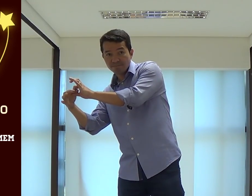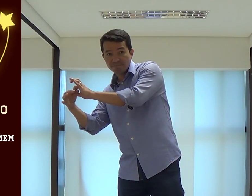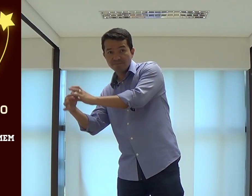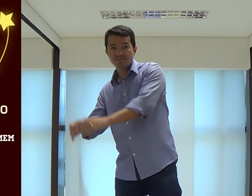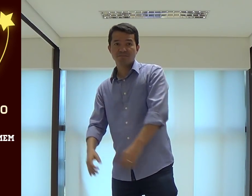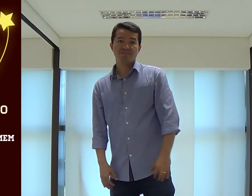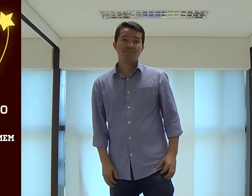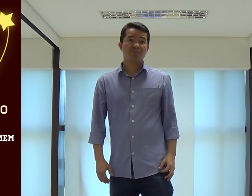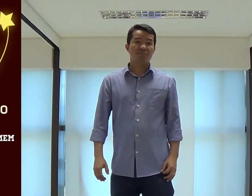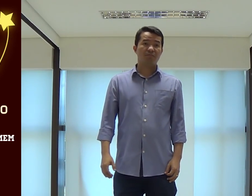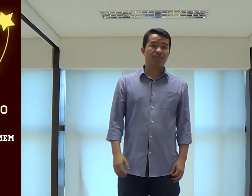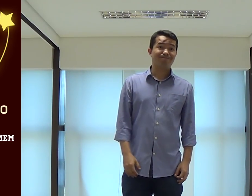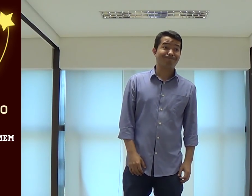isso?